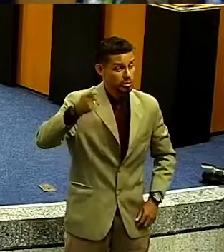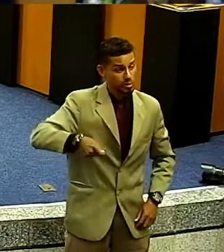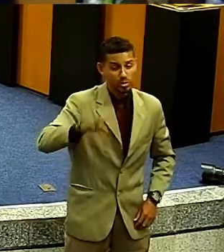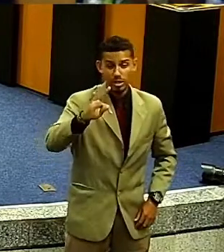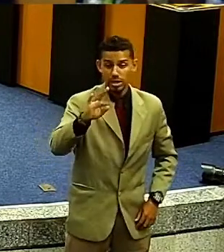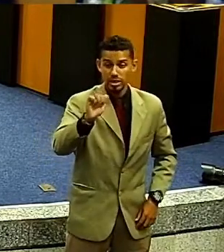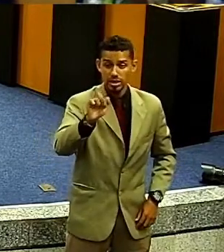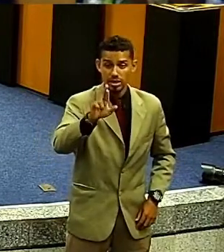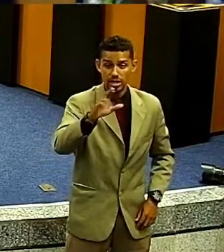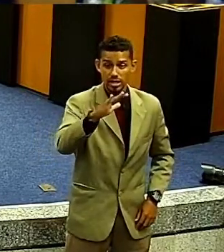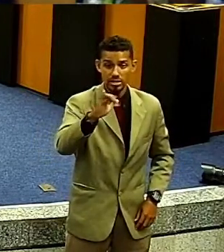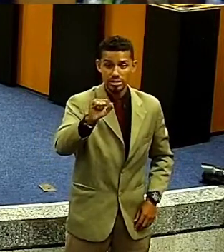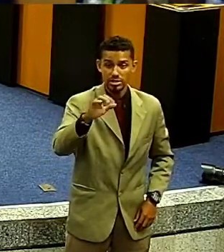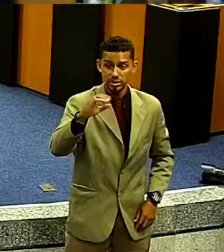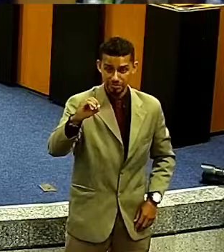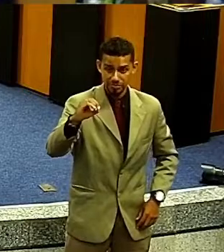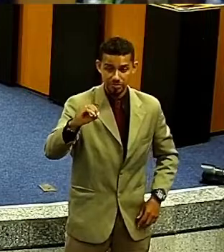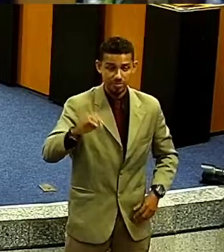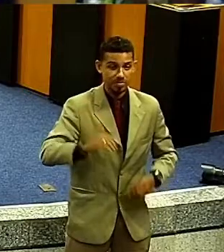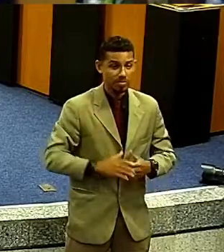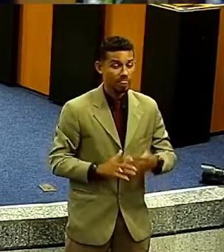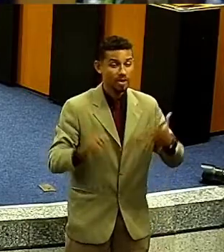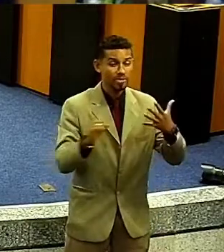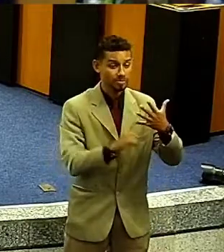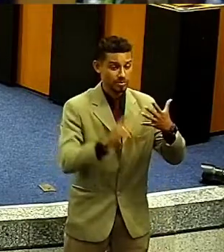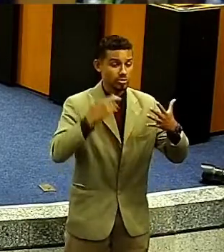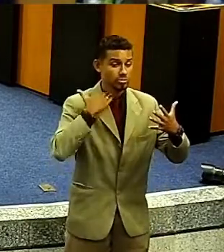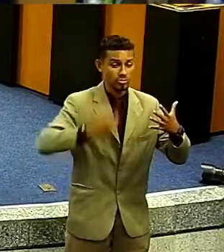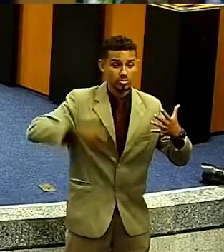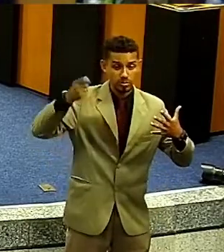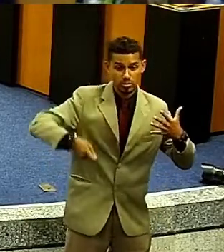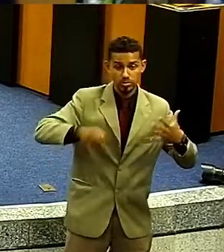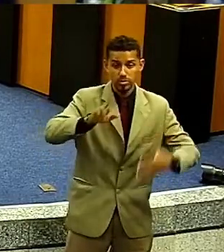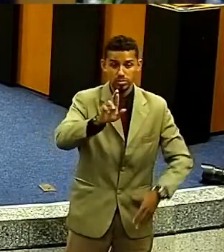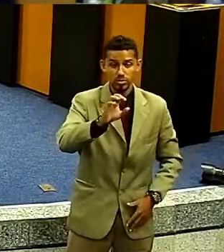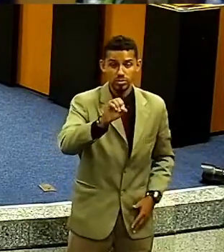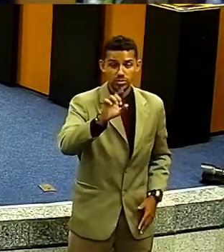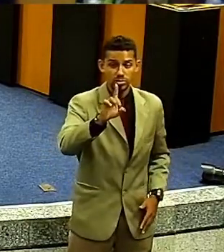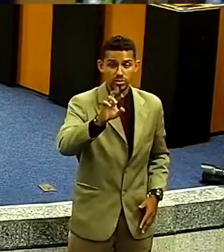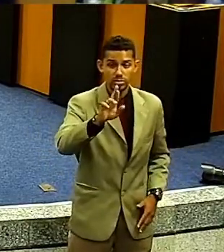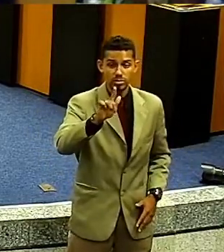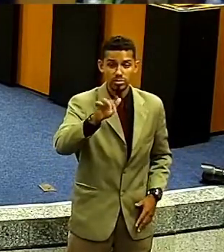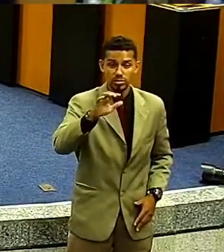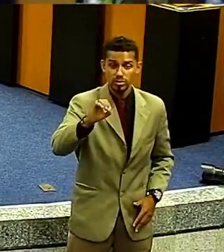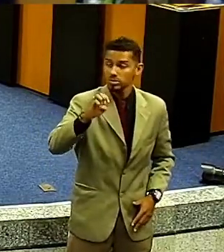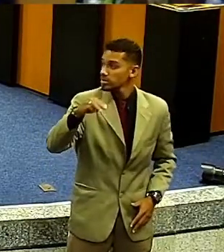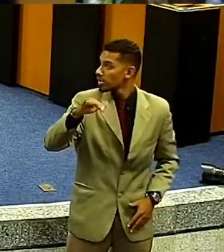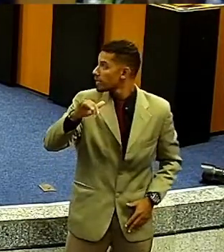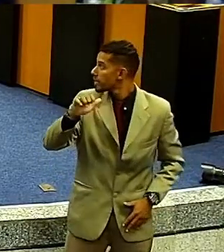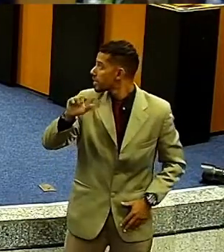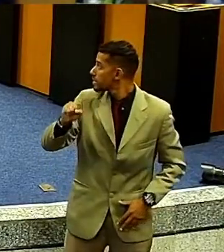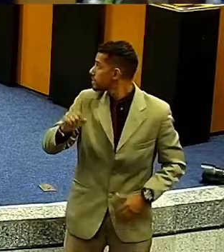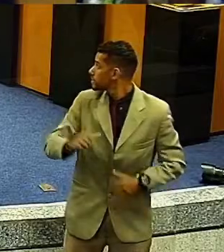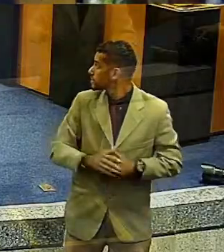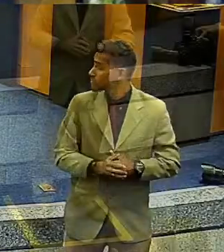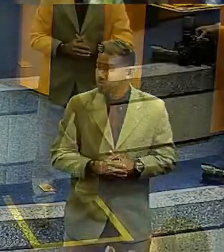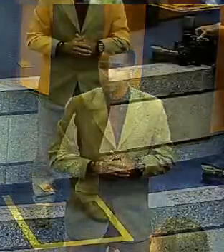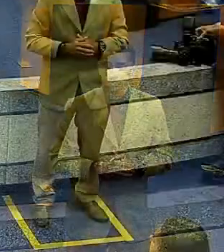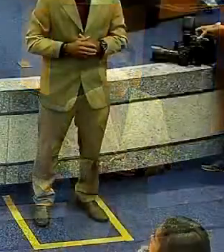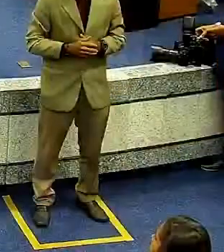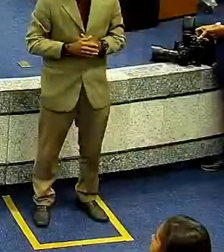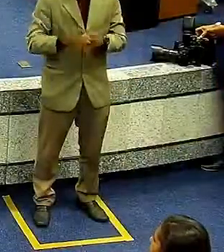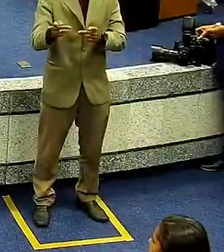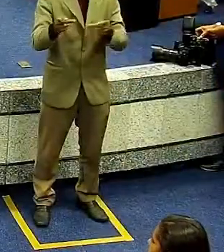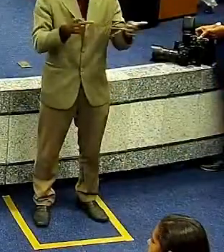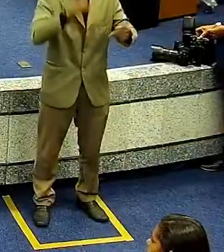Almeida Araújo e o o jurista Rodrigo Maia Rocha chamamos também